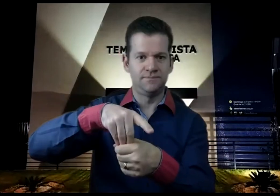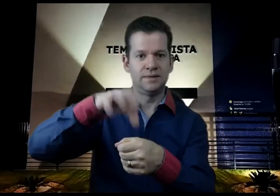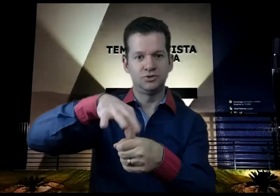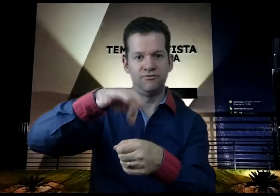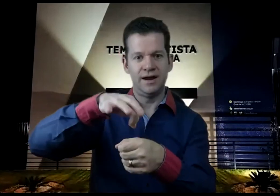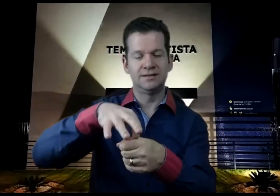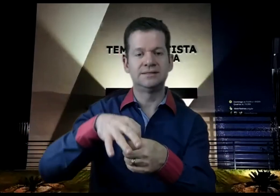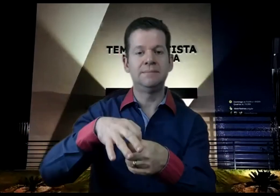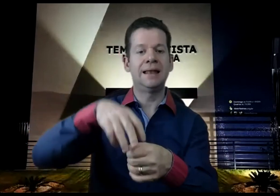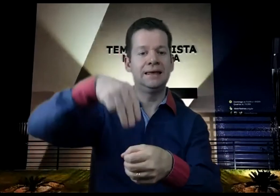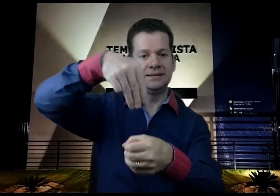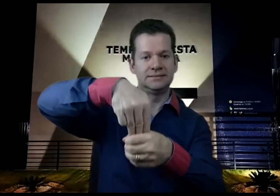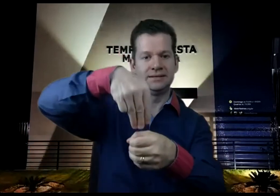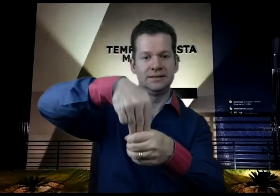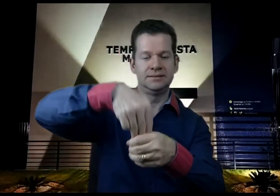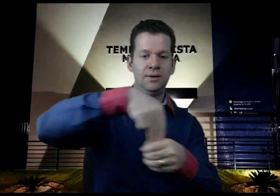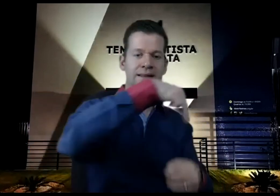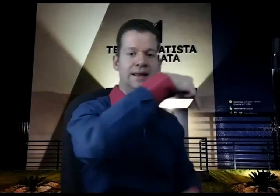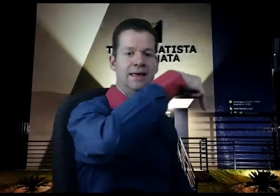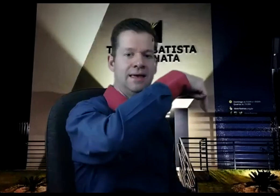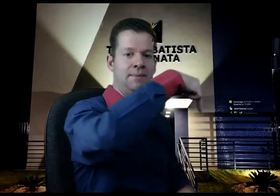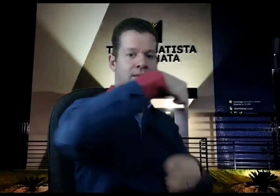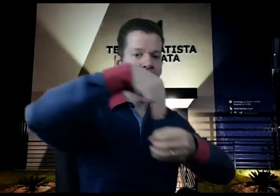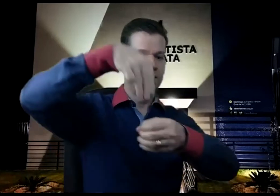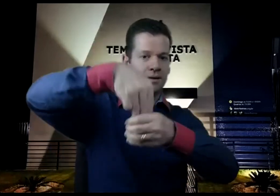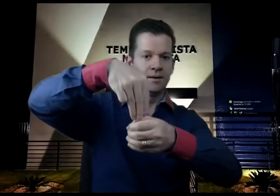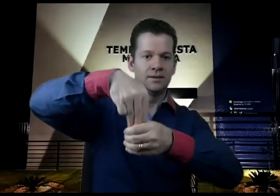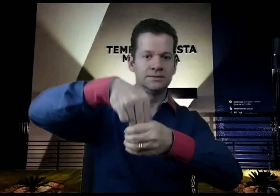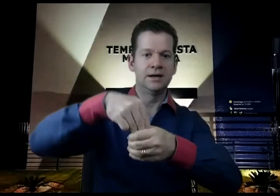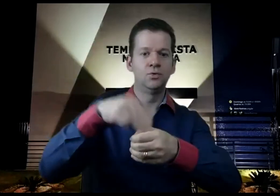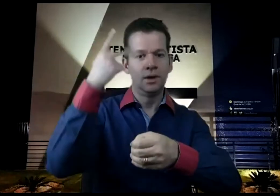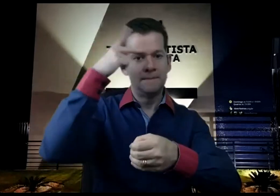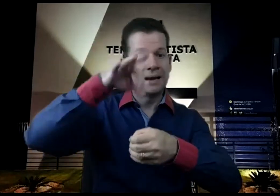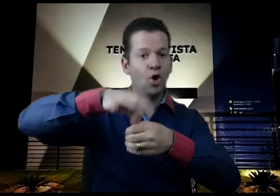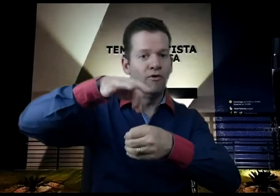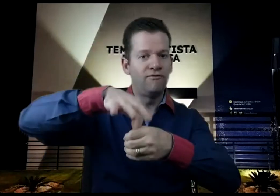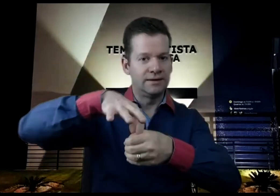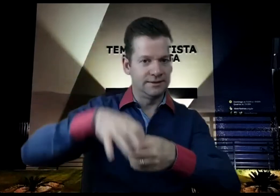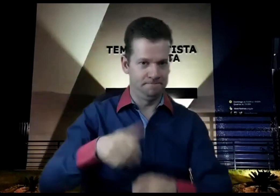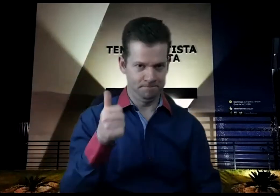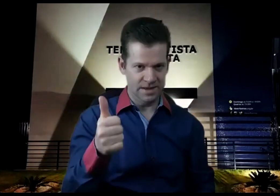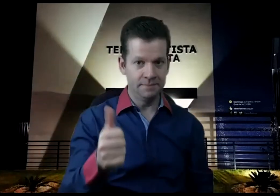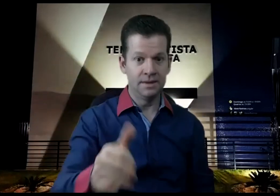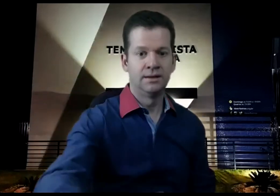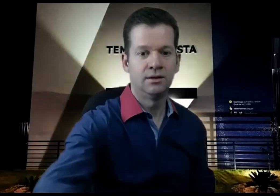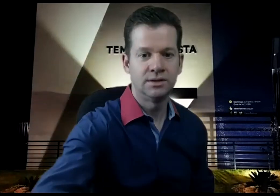as ofertas em Malaquias. Então, a letra M, certo? Para oferta. Ok? Então, estamos